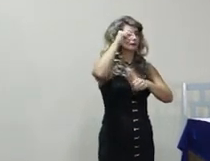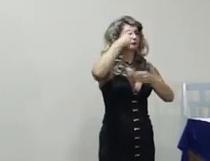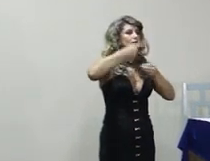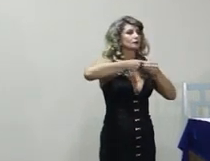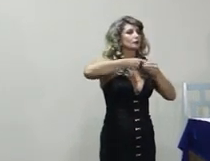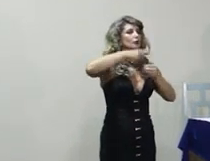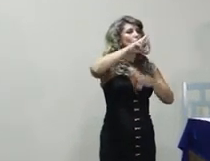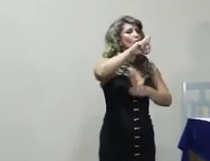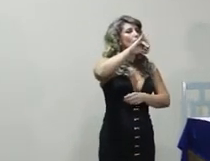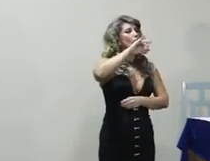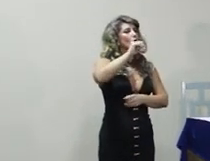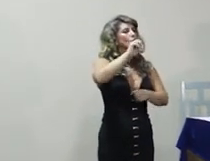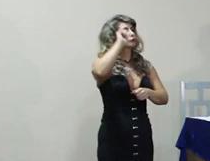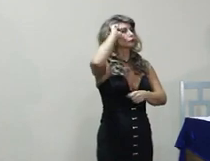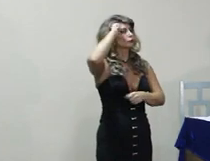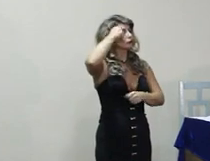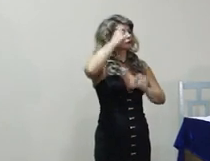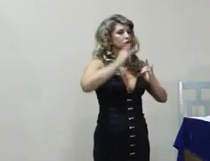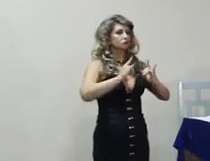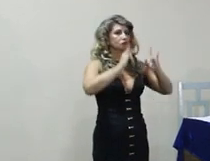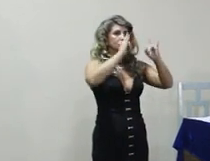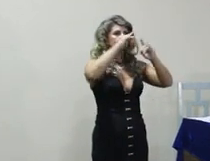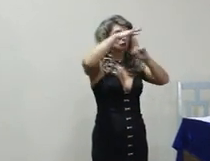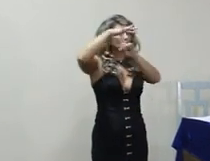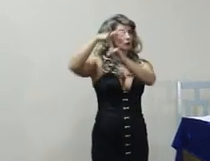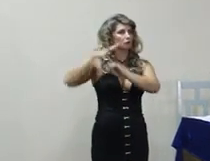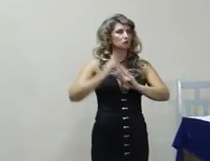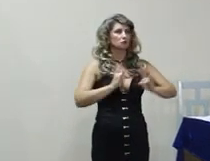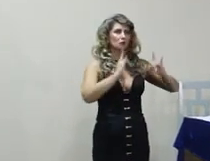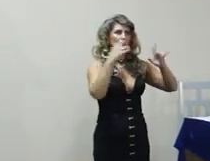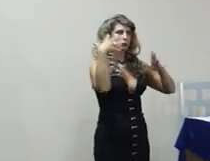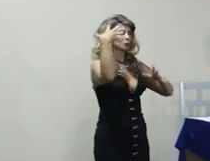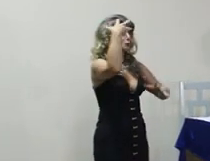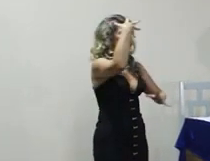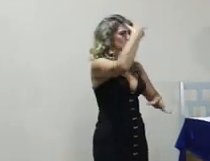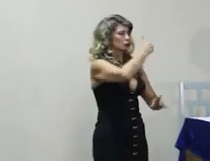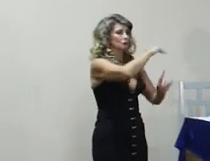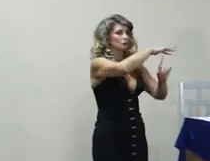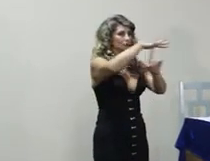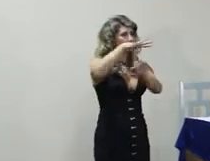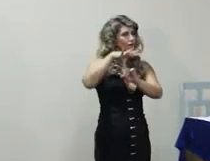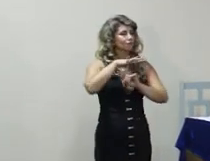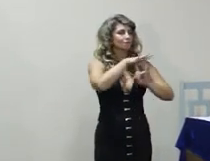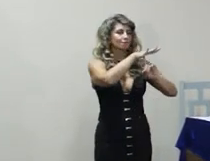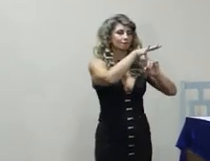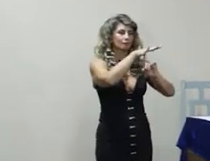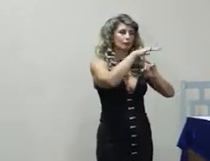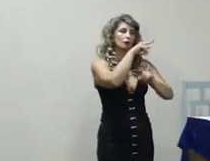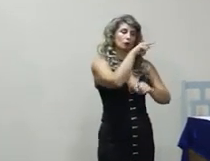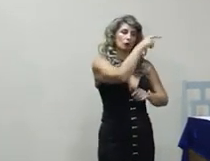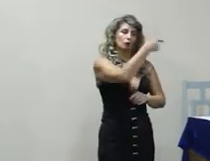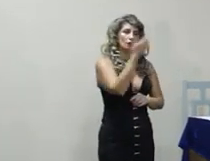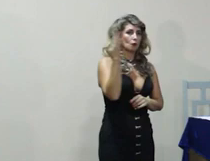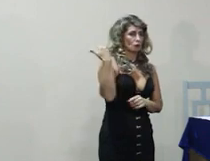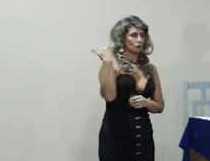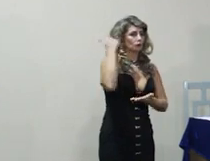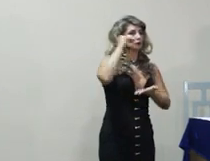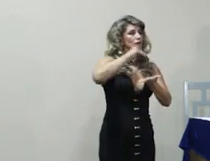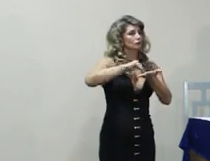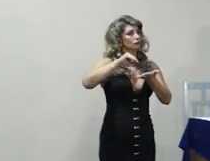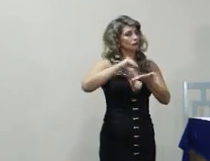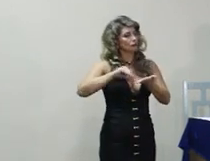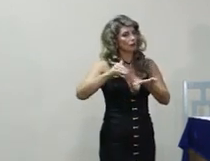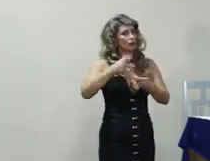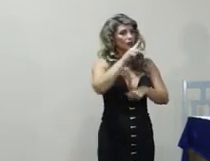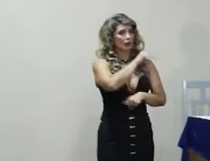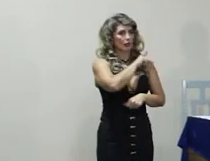Paraná. É um dos prédios mais bonitos que tem no Paraná. Eu era secretário, era